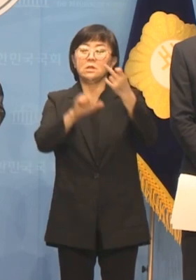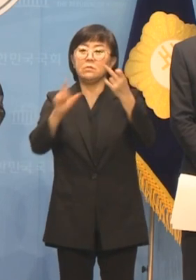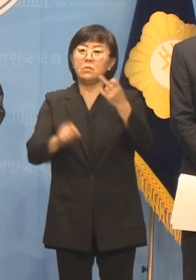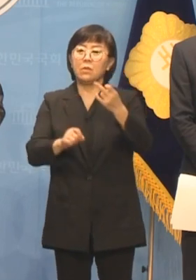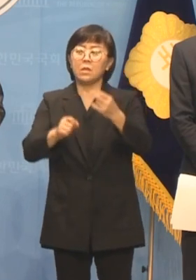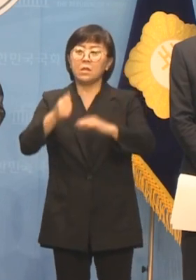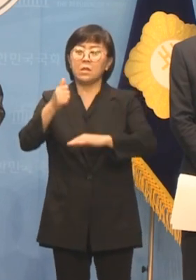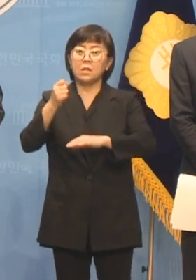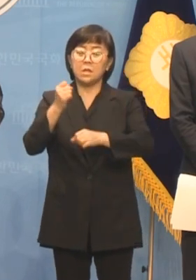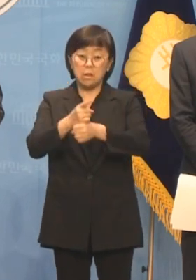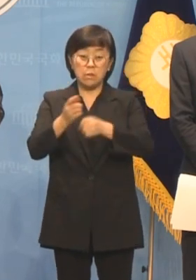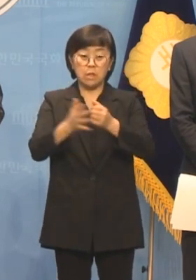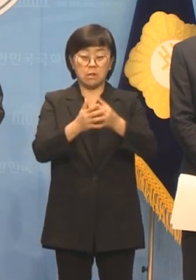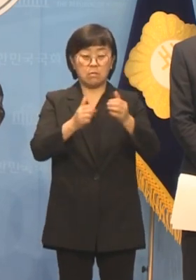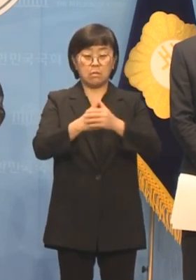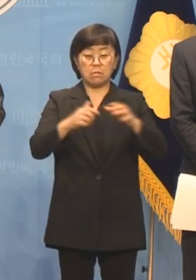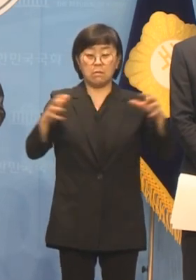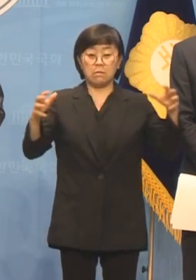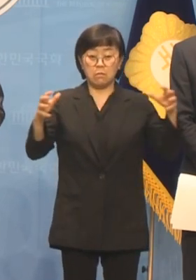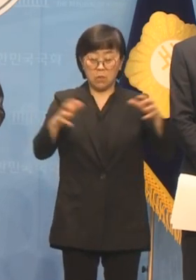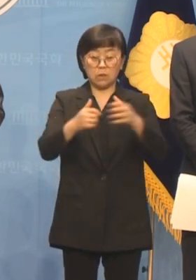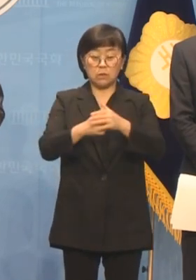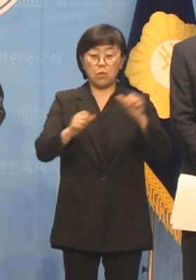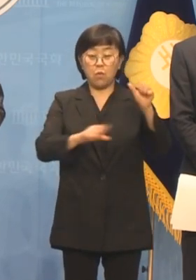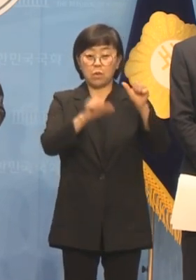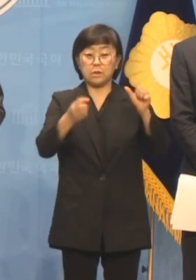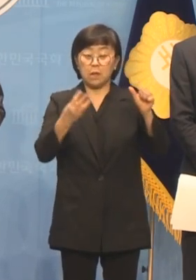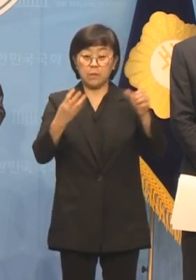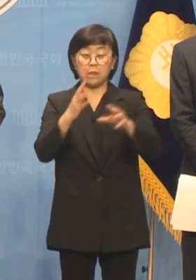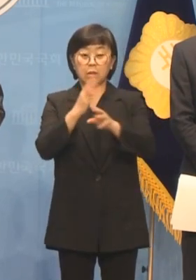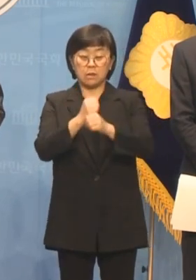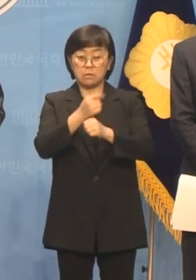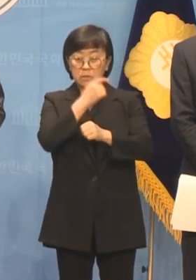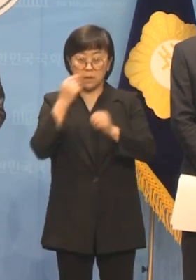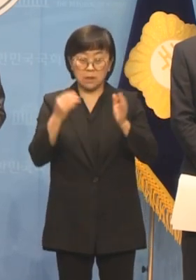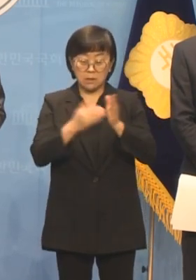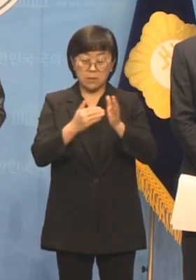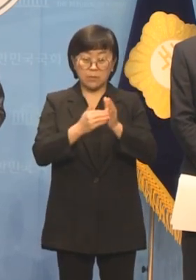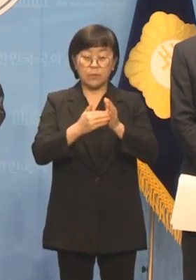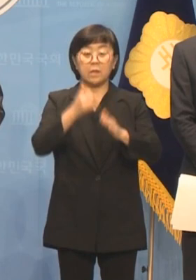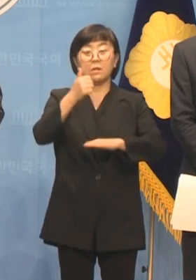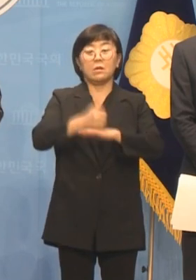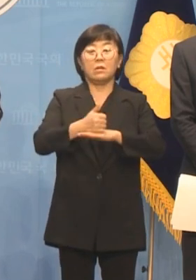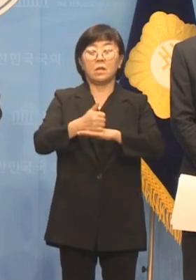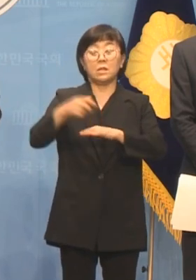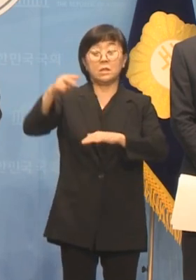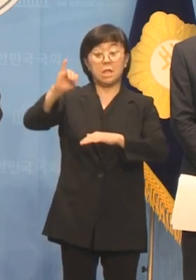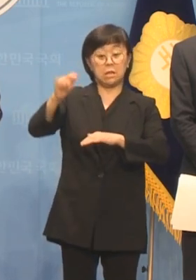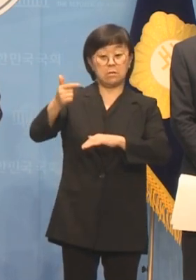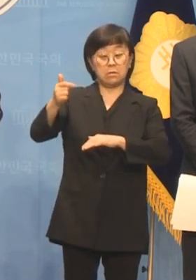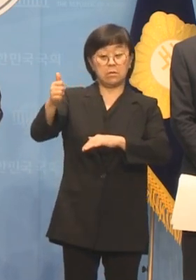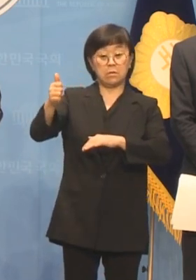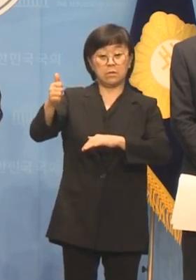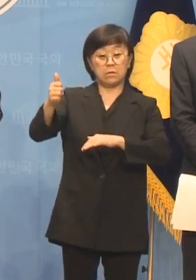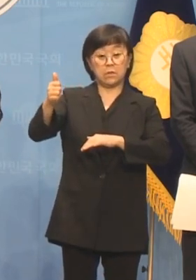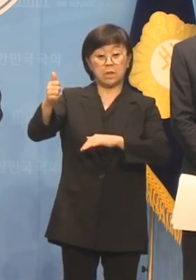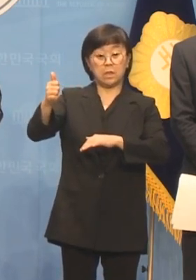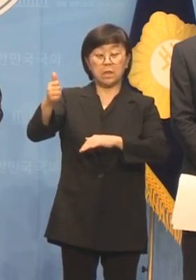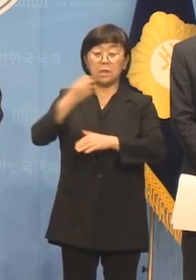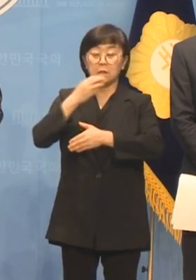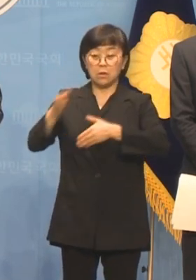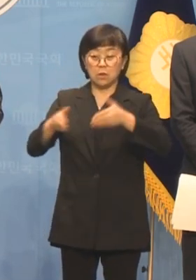이미 수집하여 놓았던 5월 3일의 일정을 확인하였고 그 결과 신모 씨라는 사람이